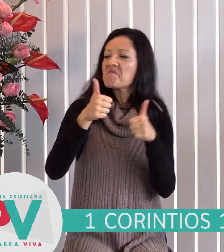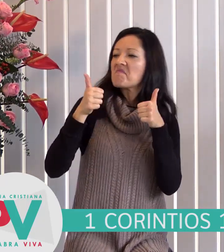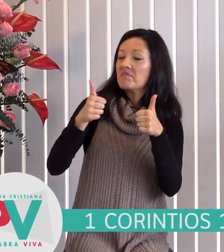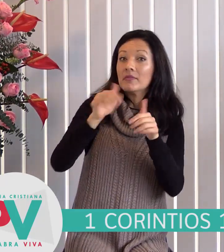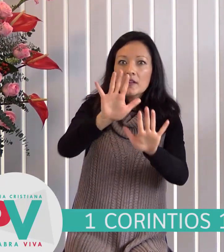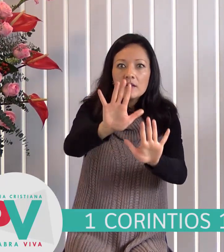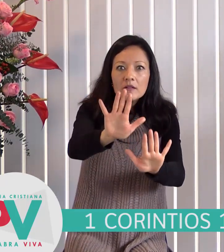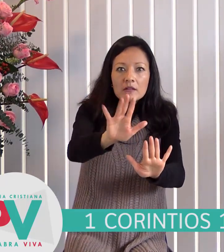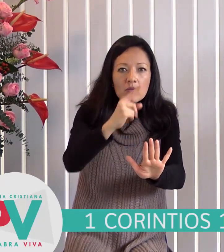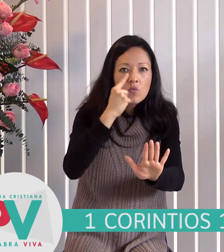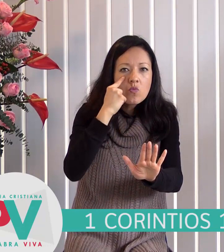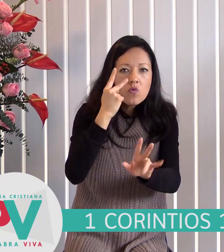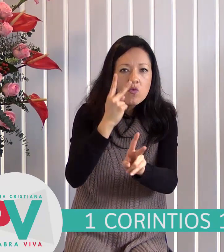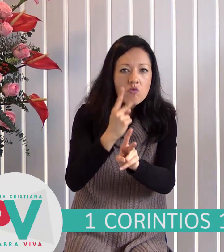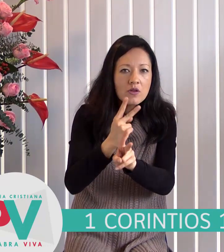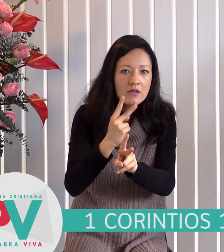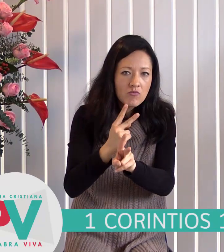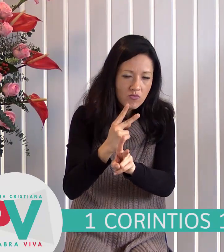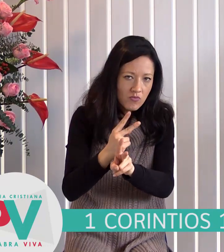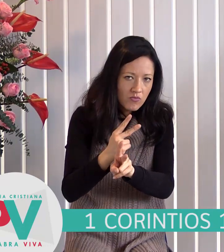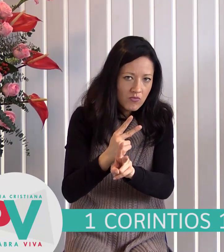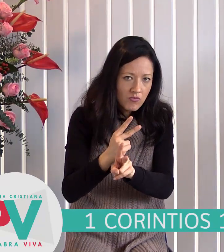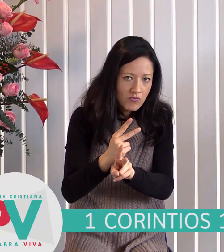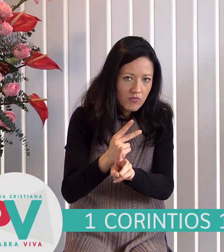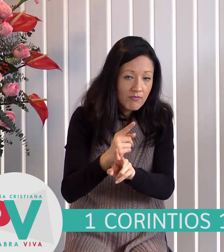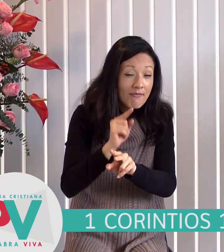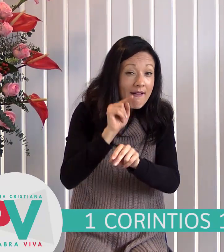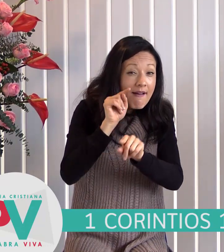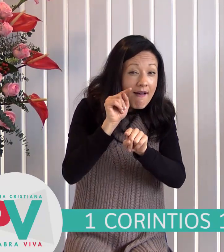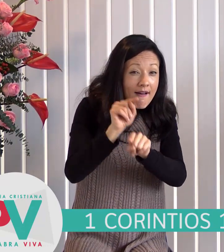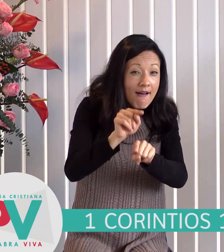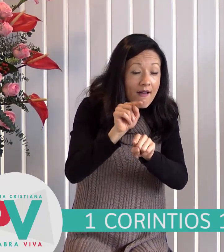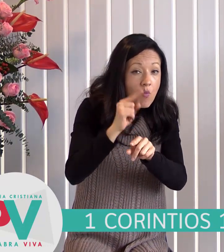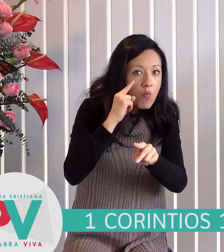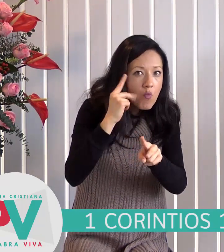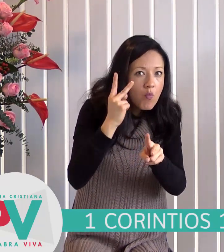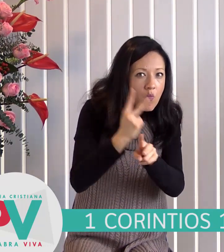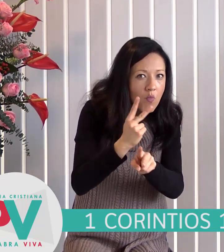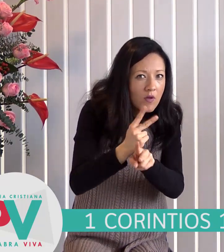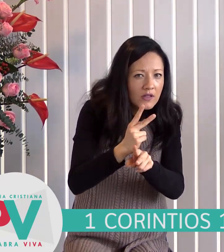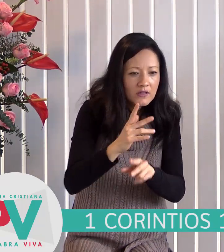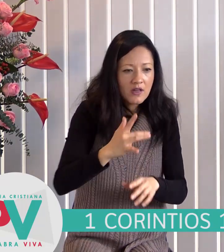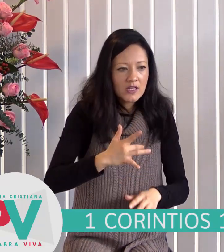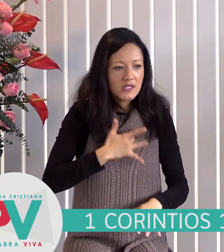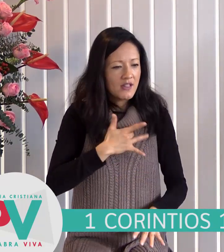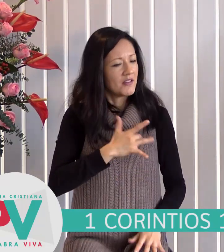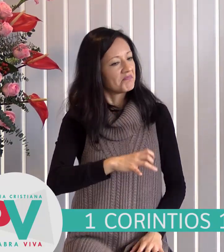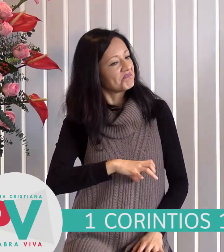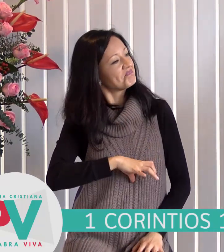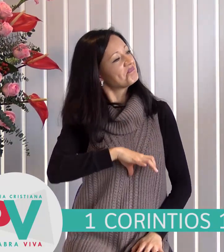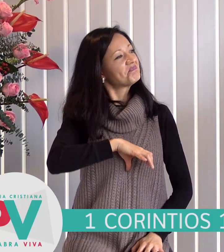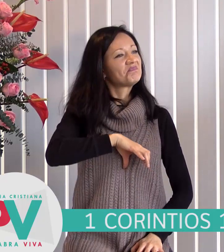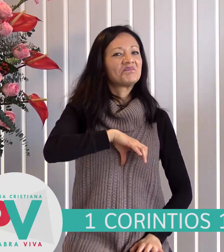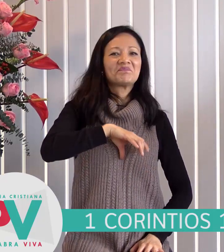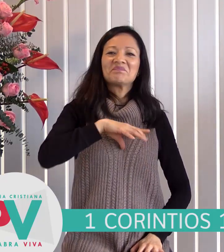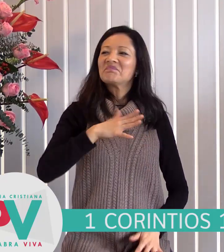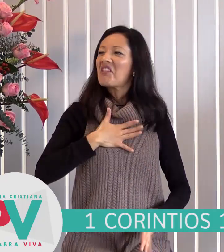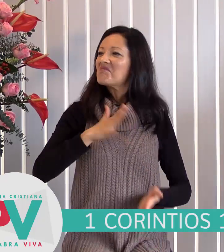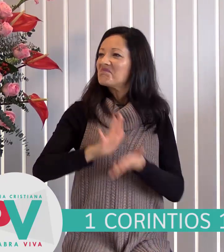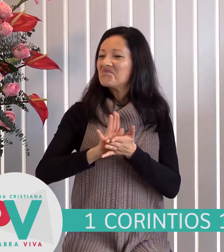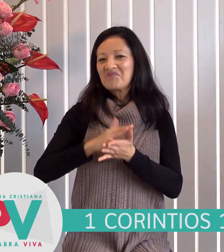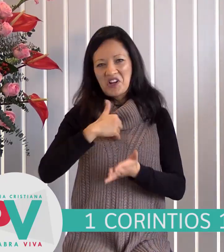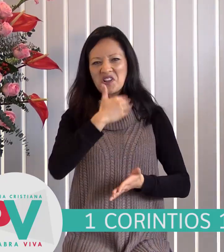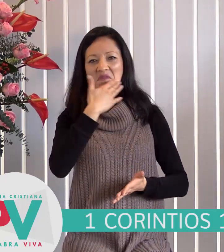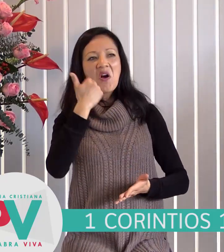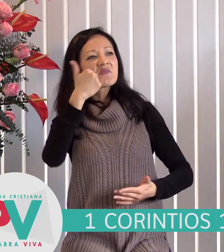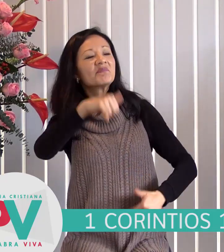¿Sabe qué? Cuidado. Ahí es cuando tiene que tener cuidado. Cuando usted empieza a envalentonarse y decir, no, es que yo sí soy